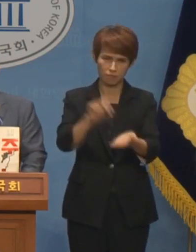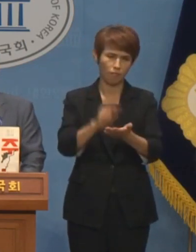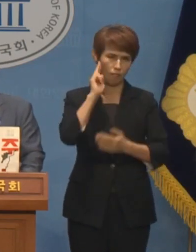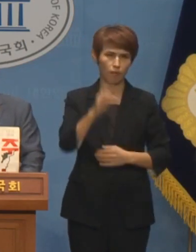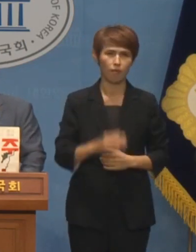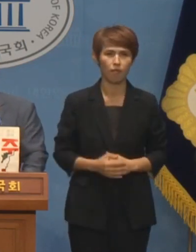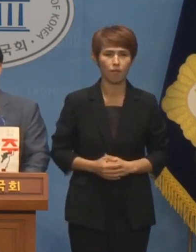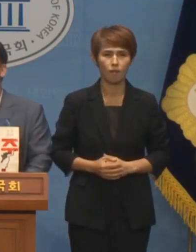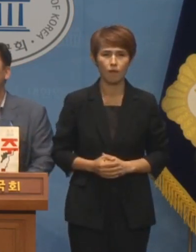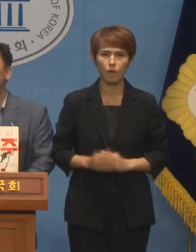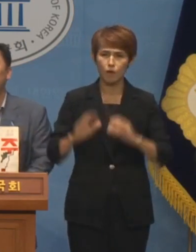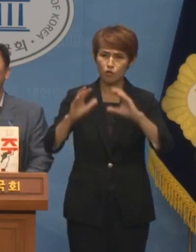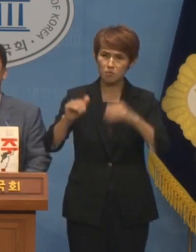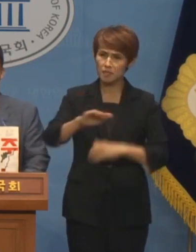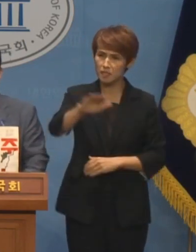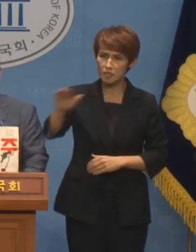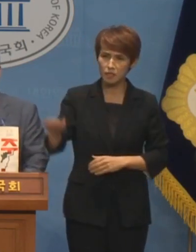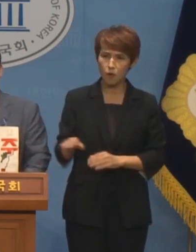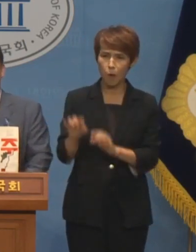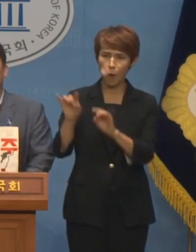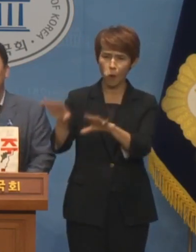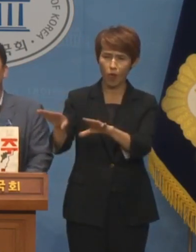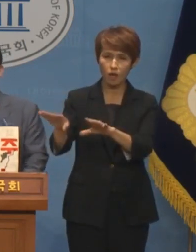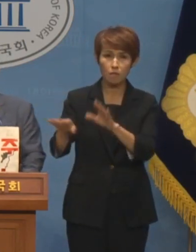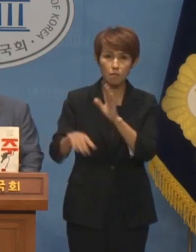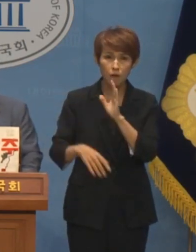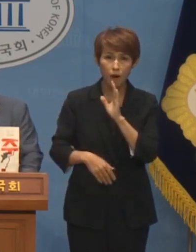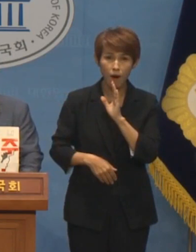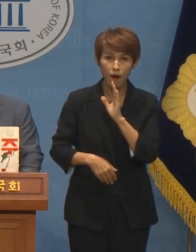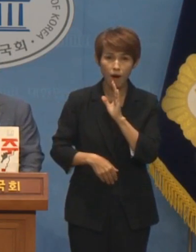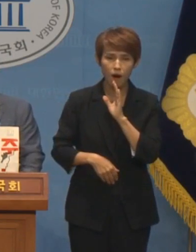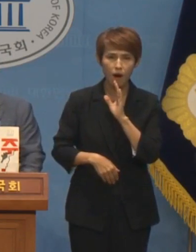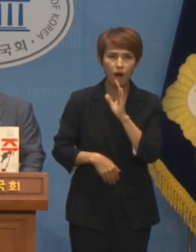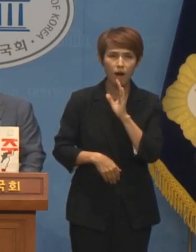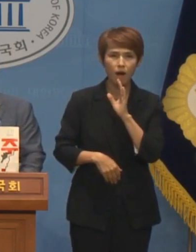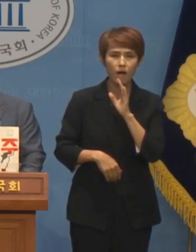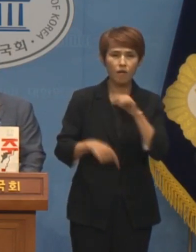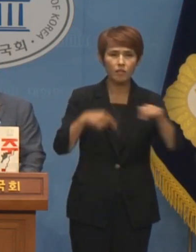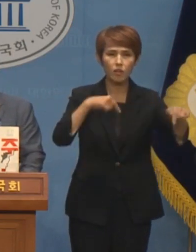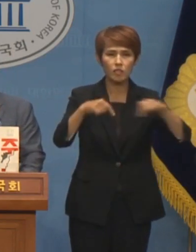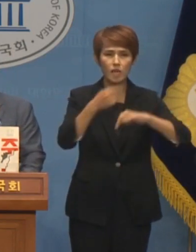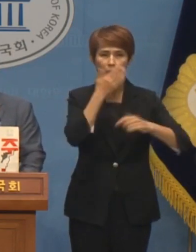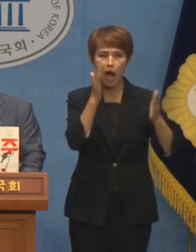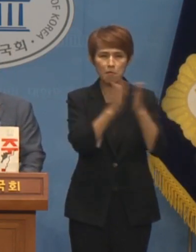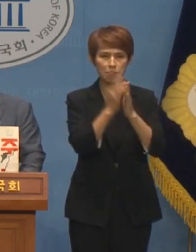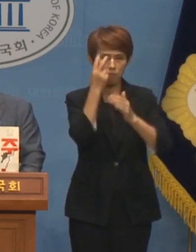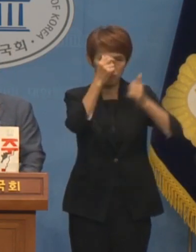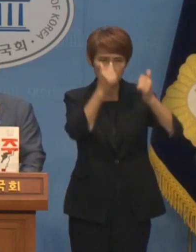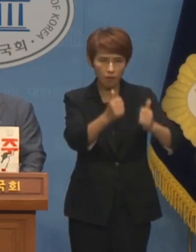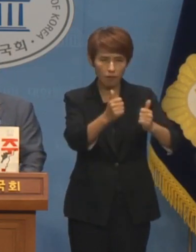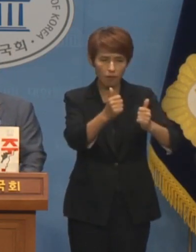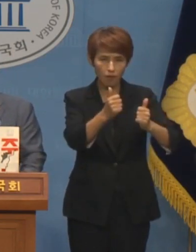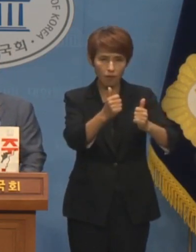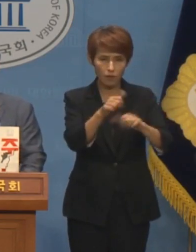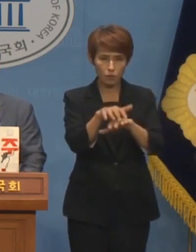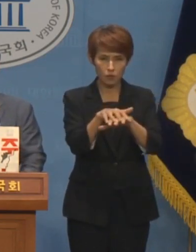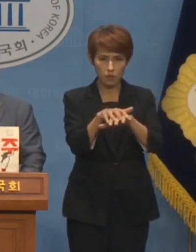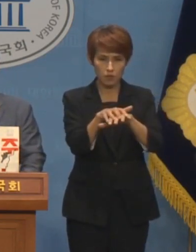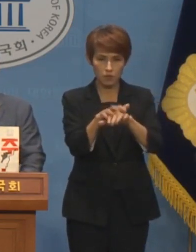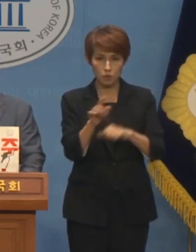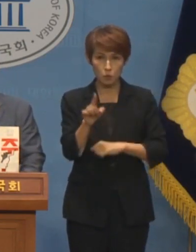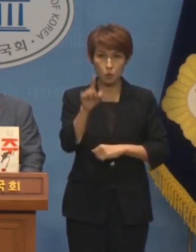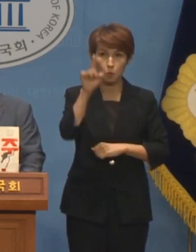돼서 국민들만 속였는데 살다 정치검찰 세력 이제는 자기 조직의